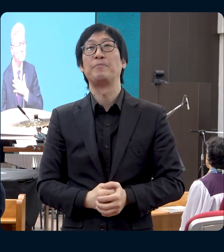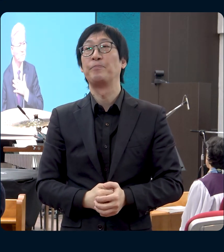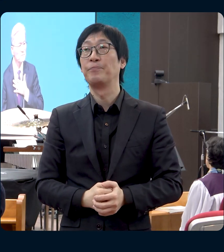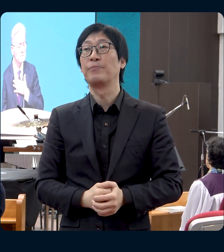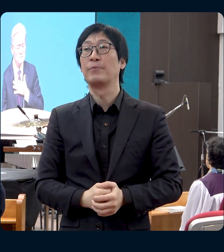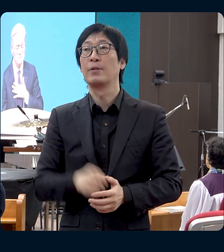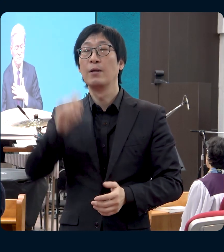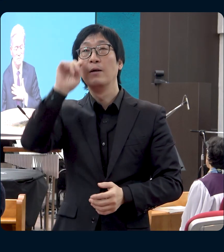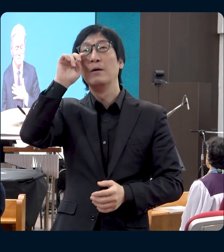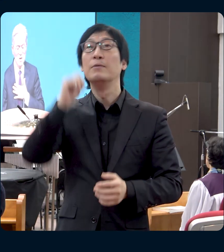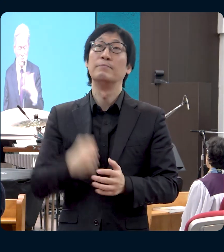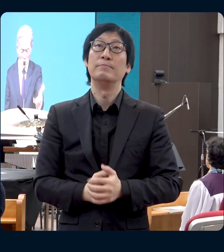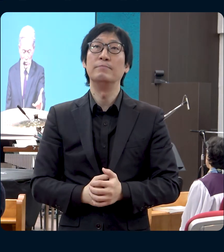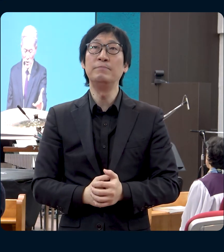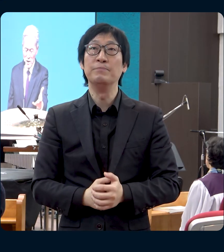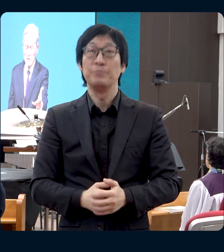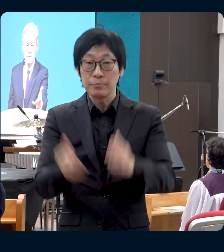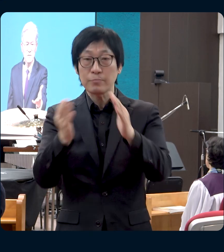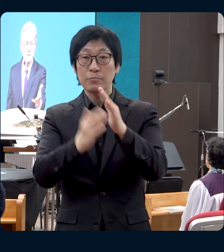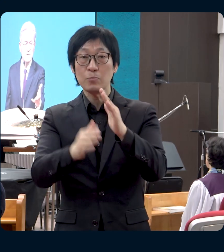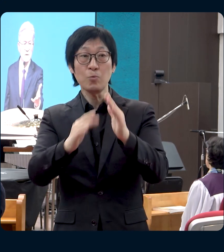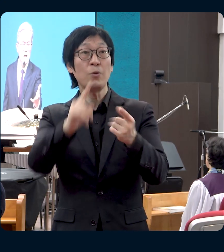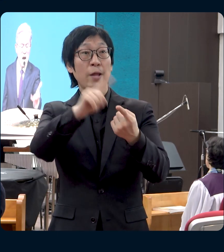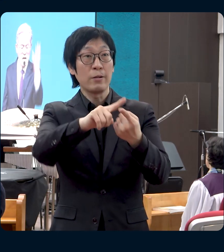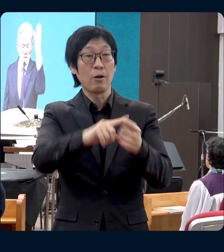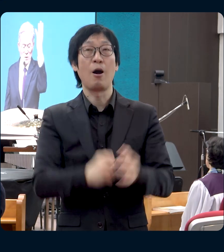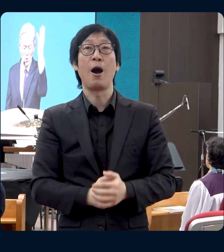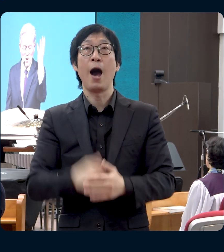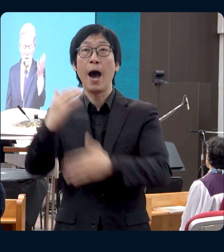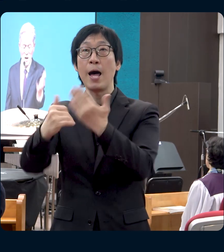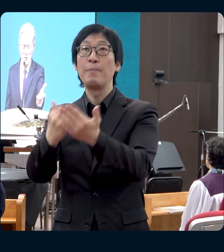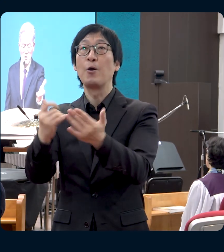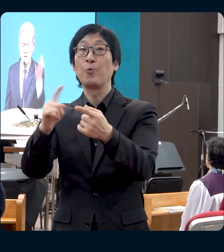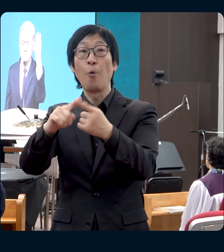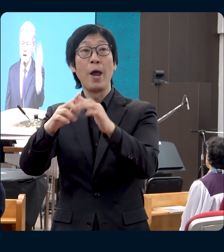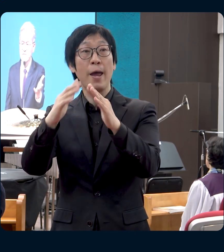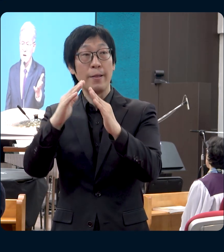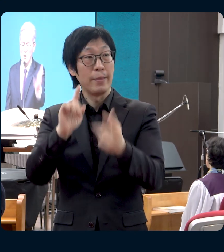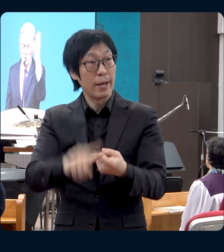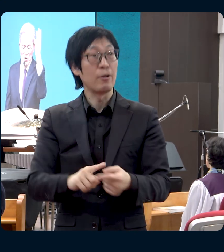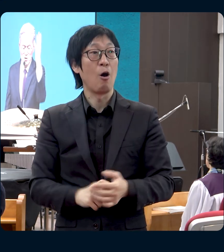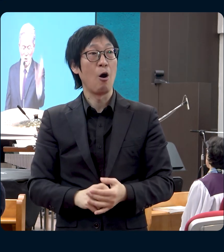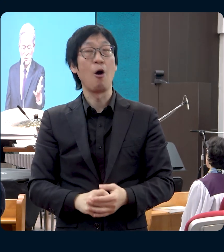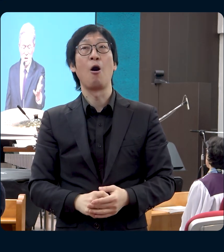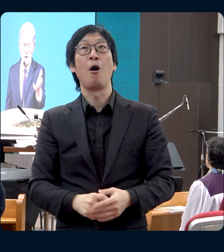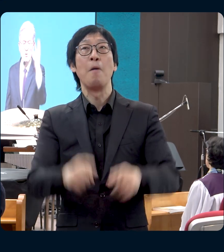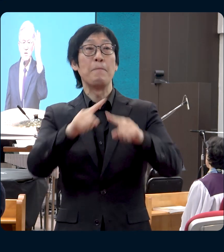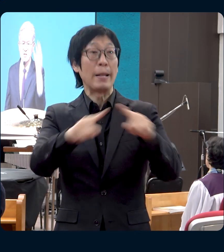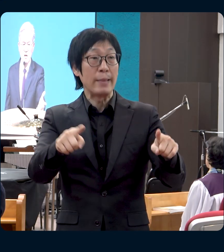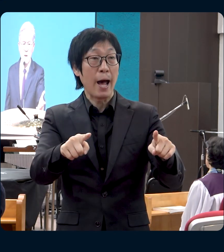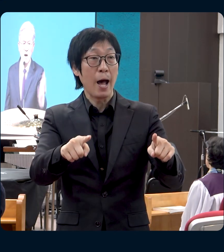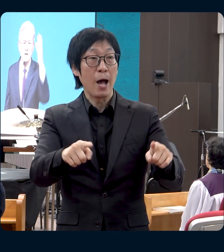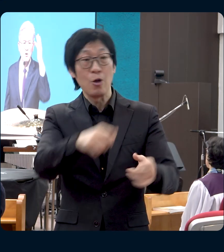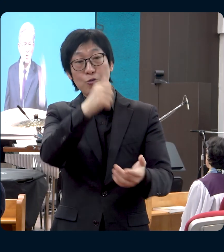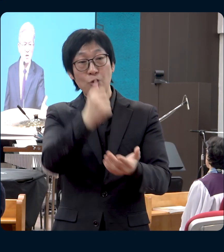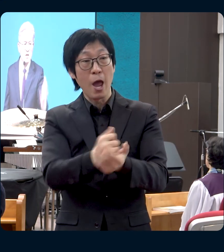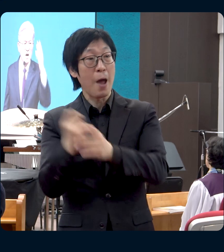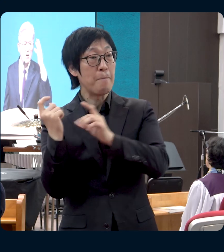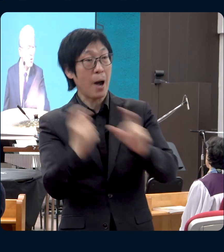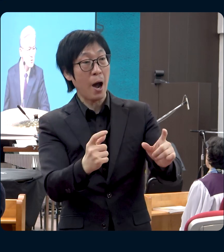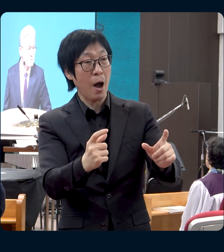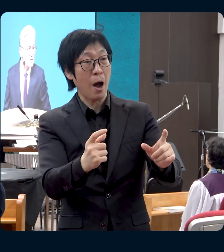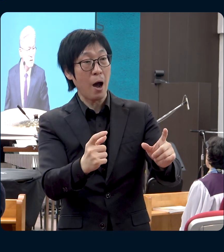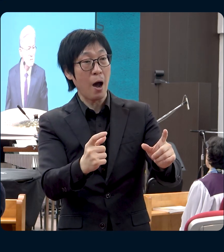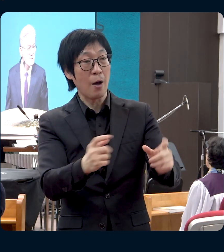우리에게는 성도에 대하여, 하나님의 교회에 대하여 판단하고 정죄하고 실망할